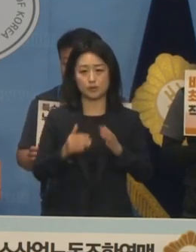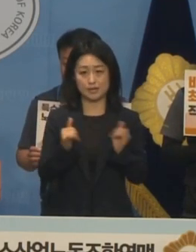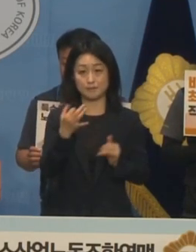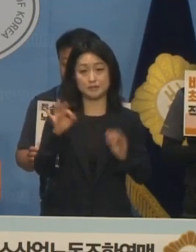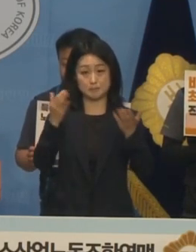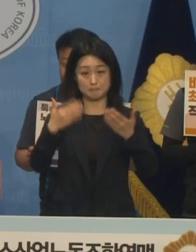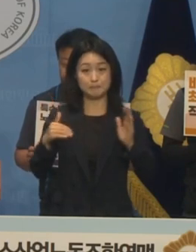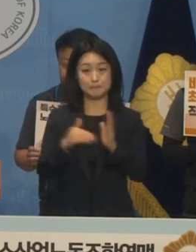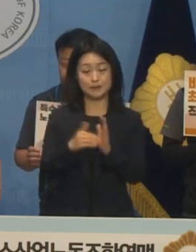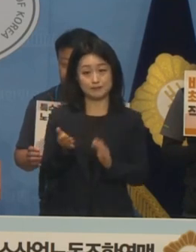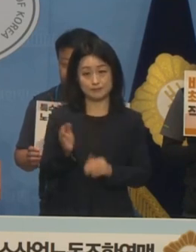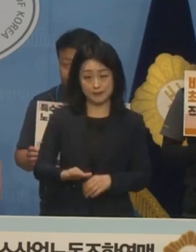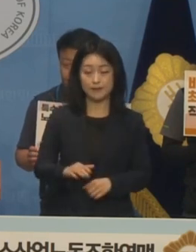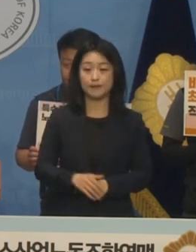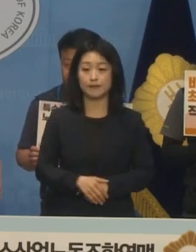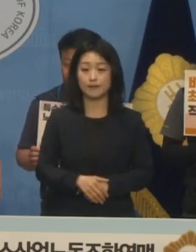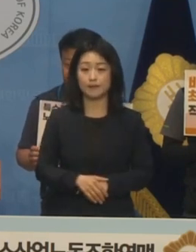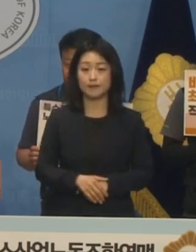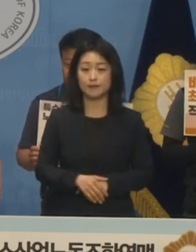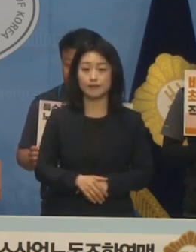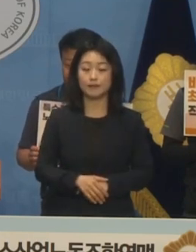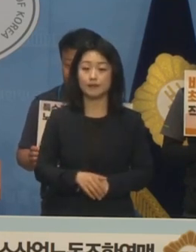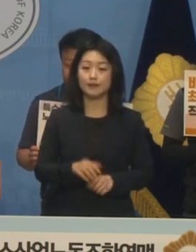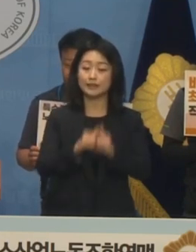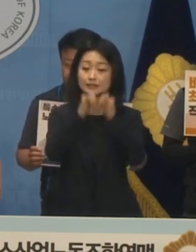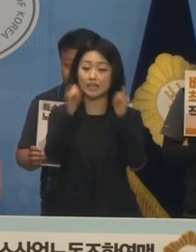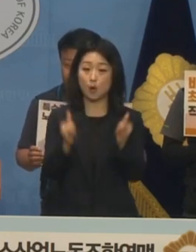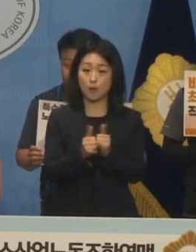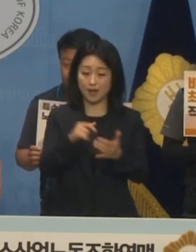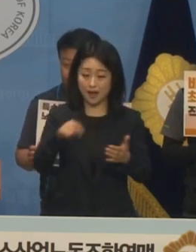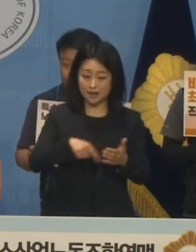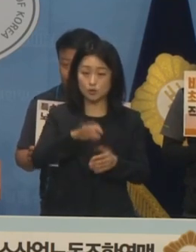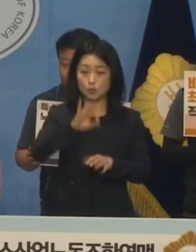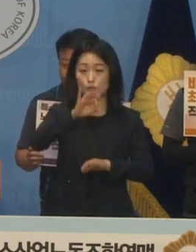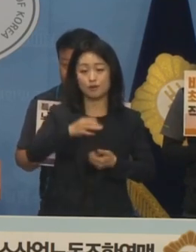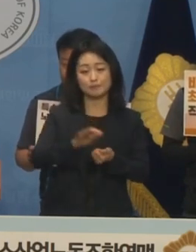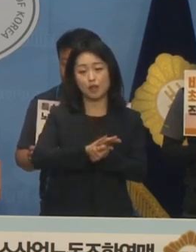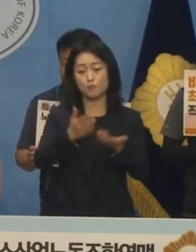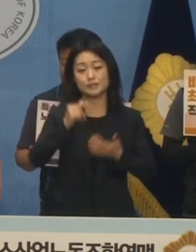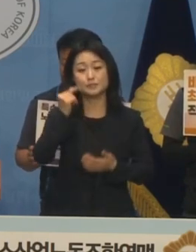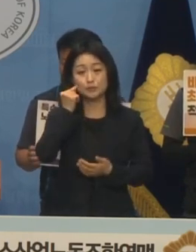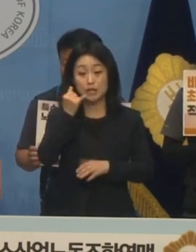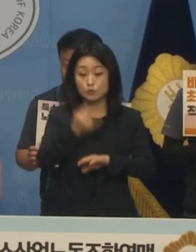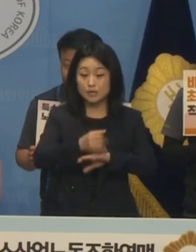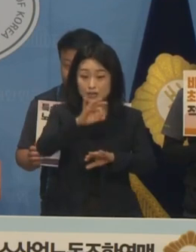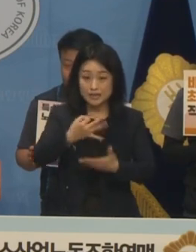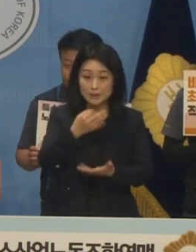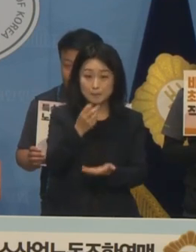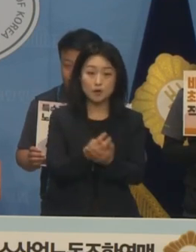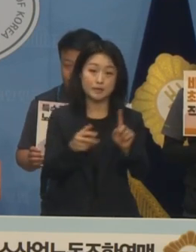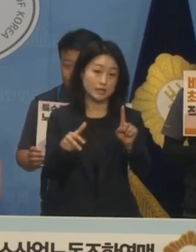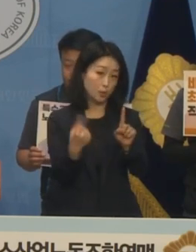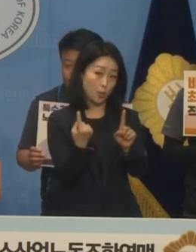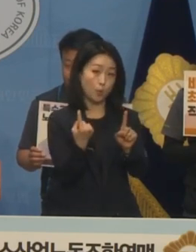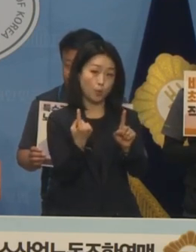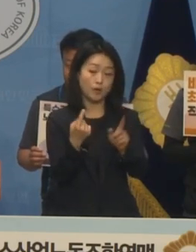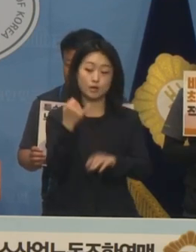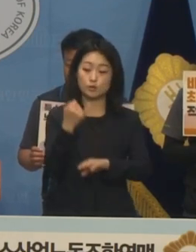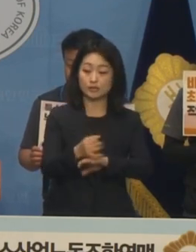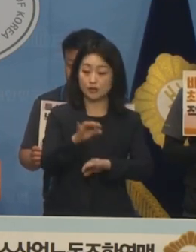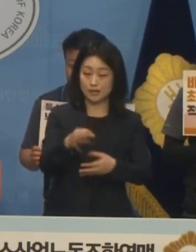이런 것을 적용해 보면 언제든지 배달 노동자들은 최저임금보다 못한 임금을 받을 수도 있습니다. 코로나19